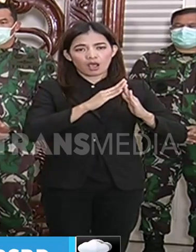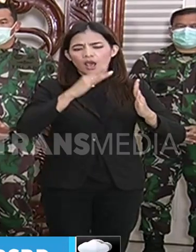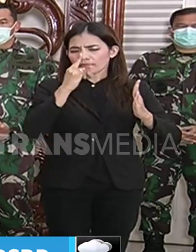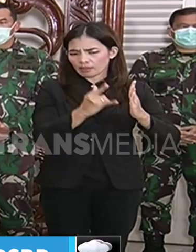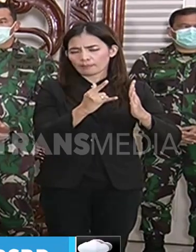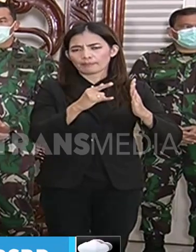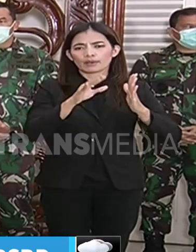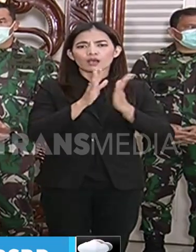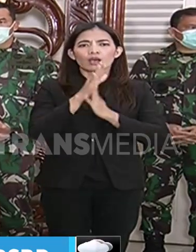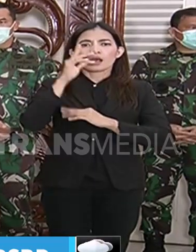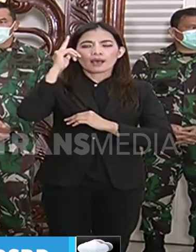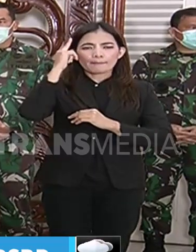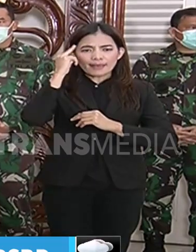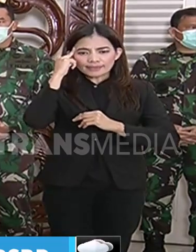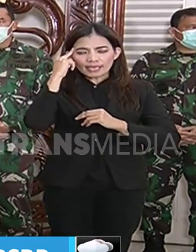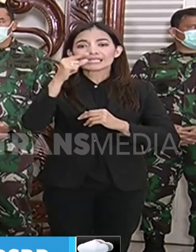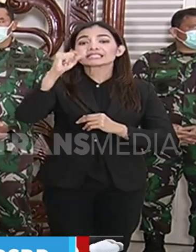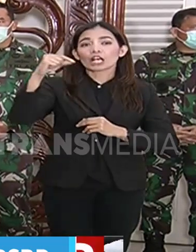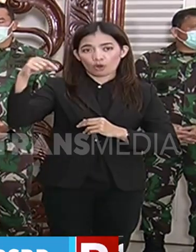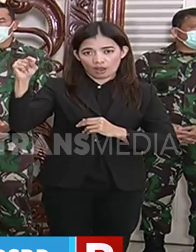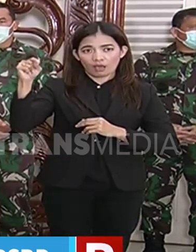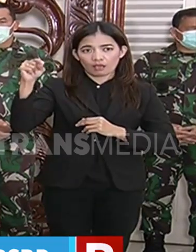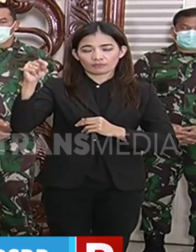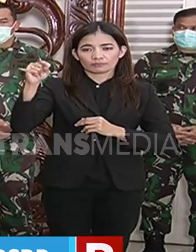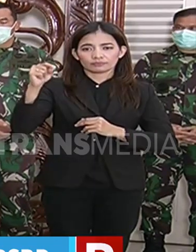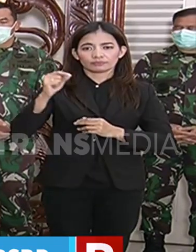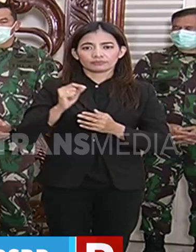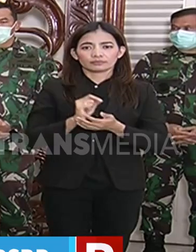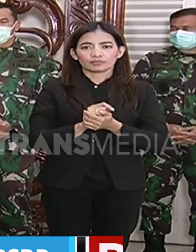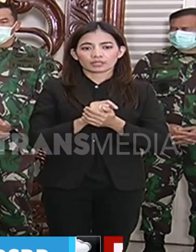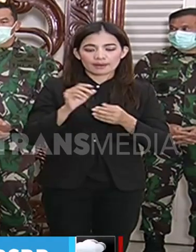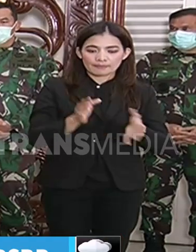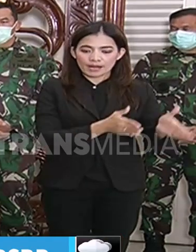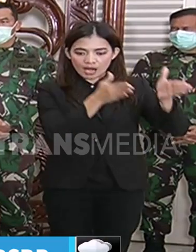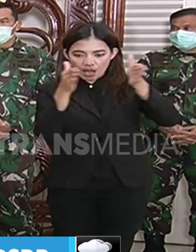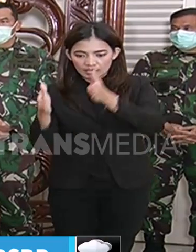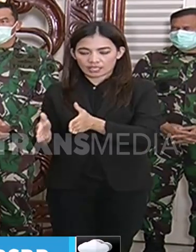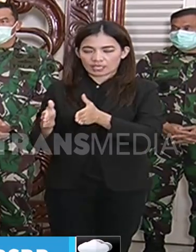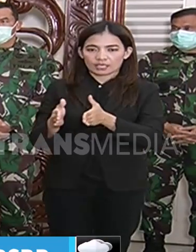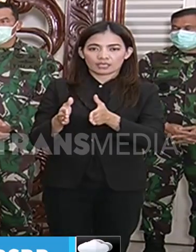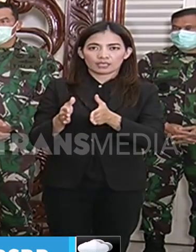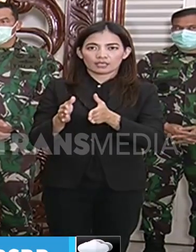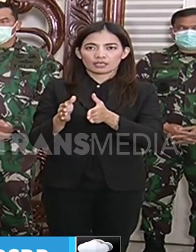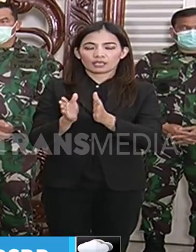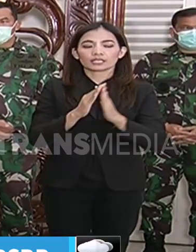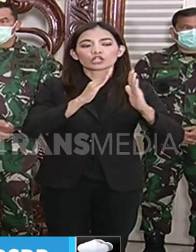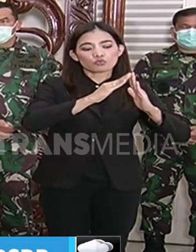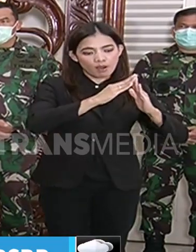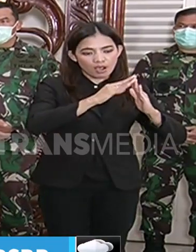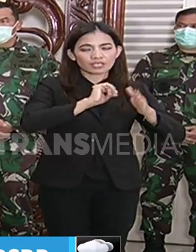menghentikan kegiatan belajar mengajar di sekolah dan mengalihkannya menjadi kegiatan belajar di